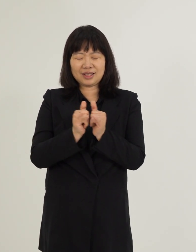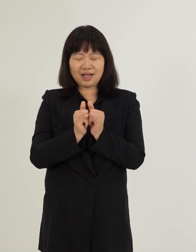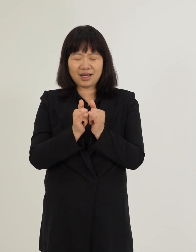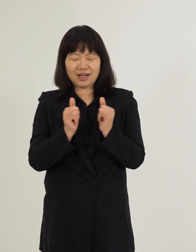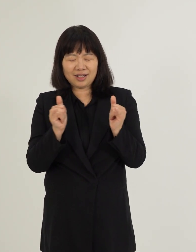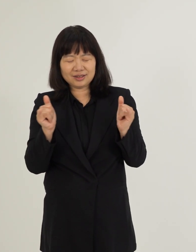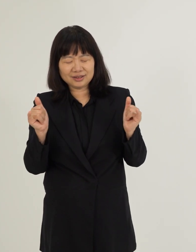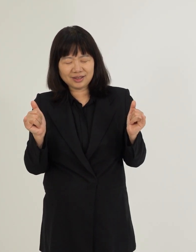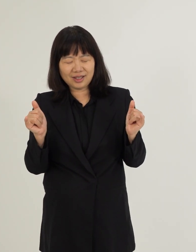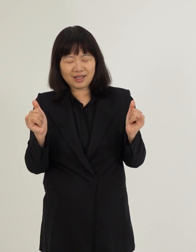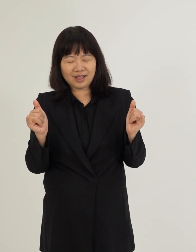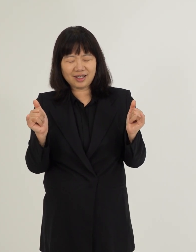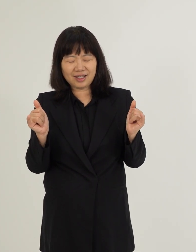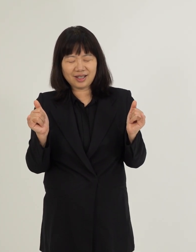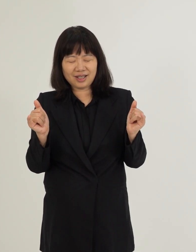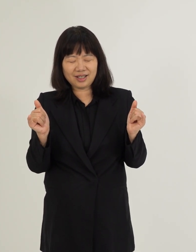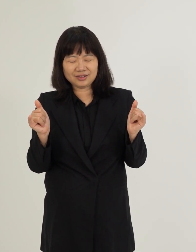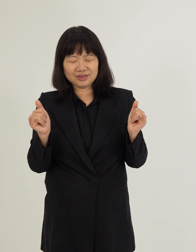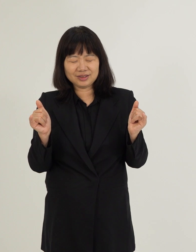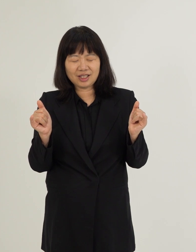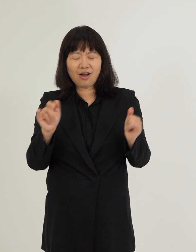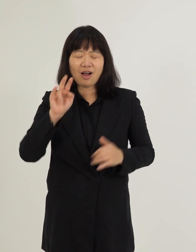용감한 자